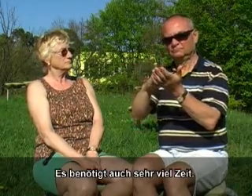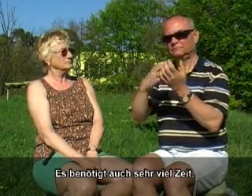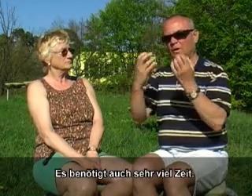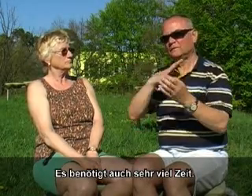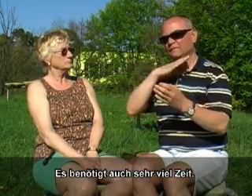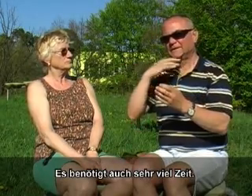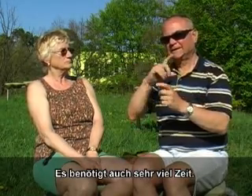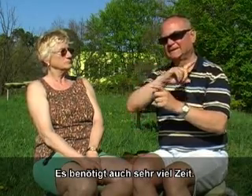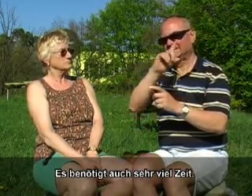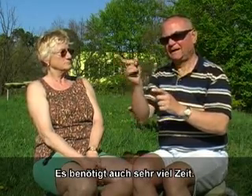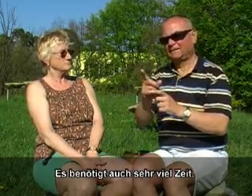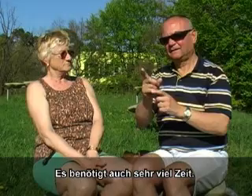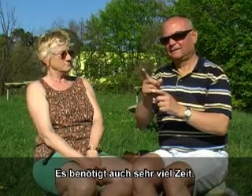Es benötigt auch sehr viel Zeit.